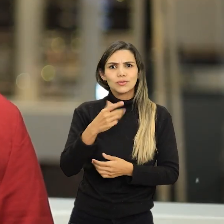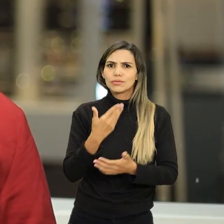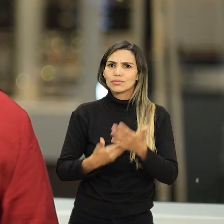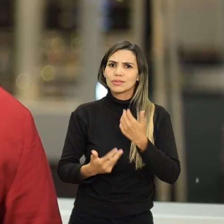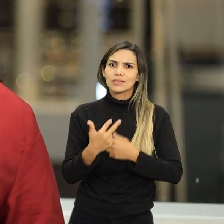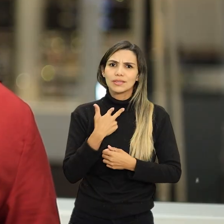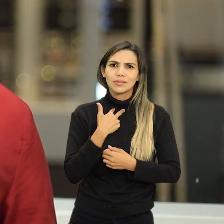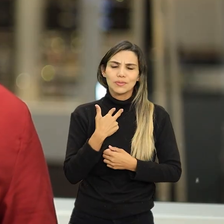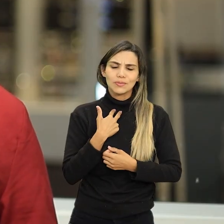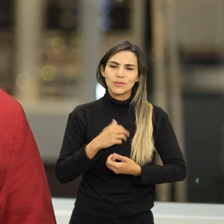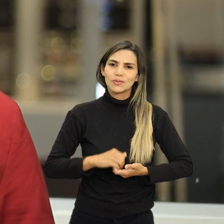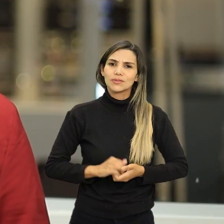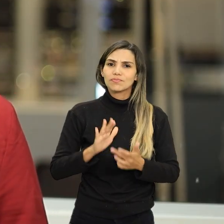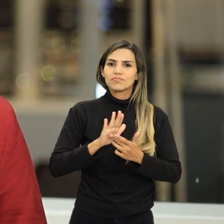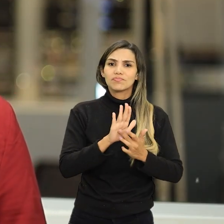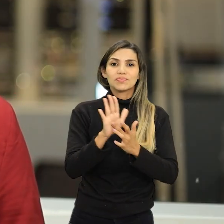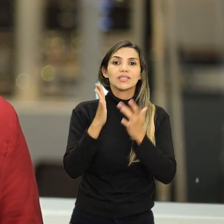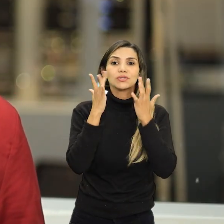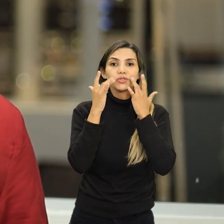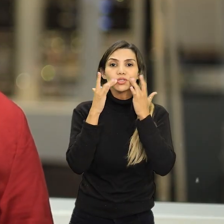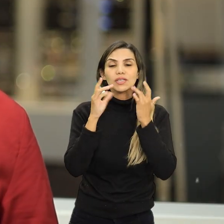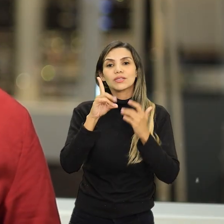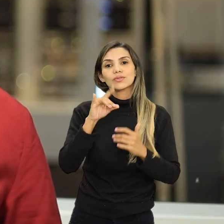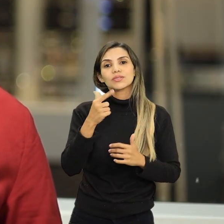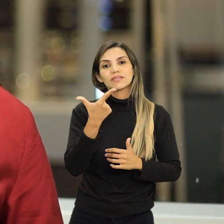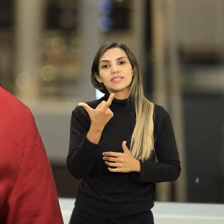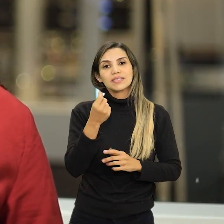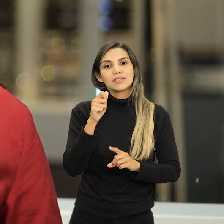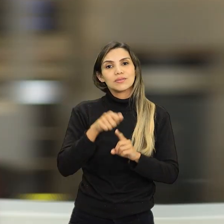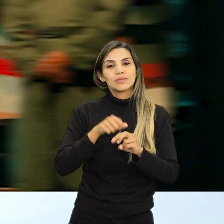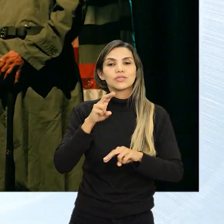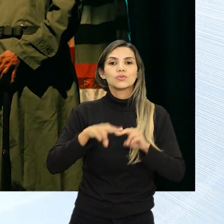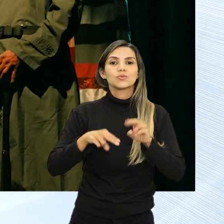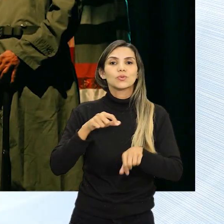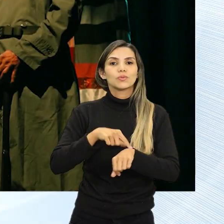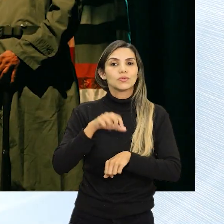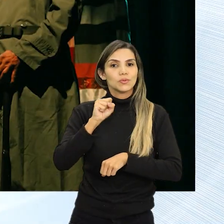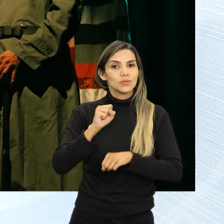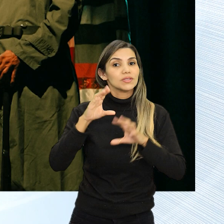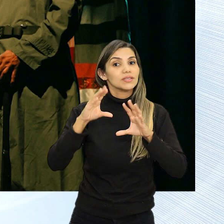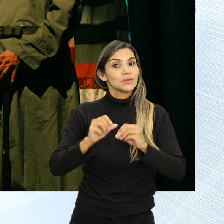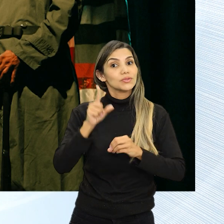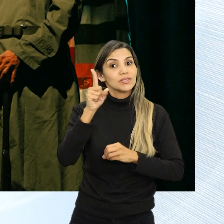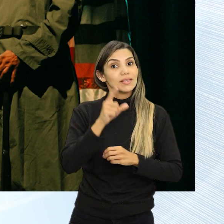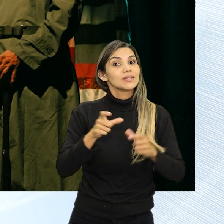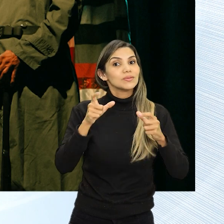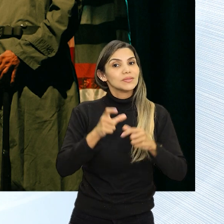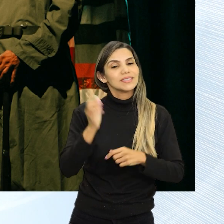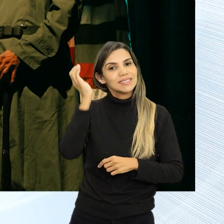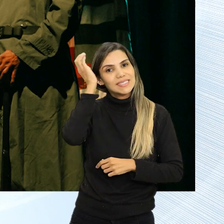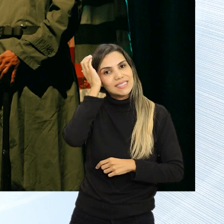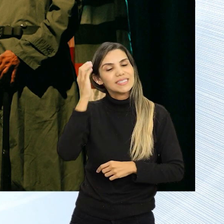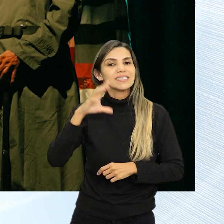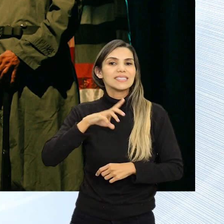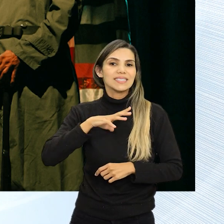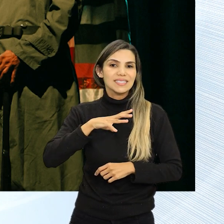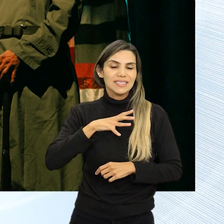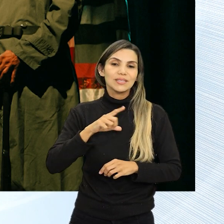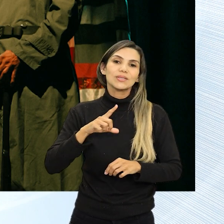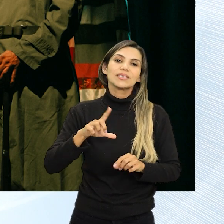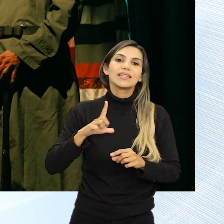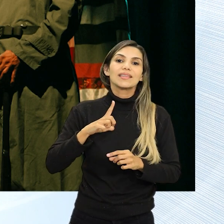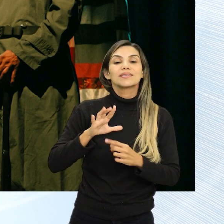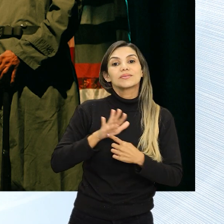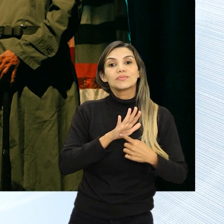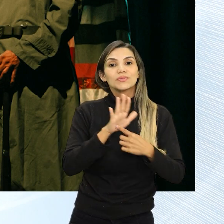de teatro. No dia 26 de junho, a partir das 8 horas da noite, o Sesc Centro recebe o espetáculo O Dia em que Explodiu